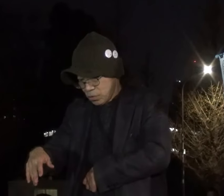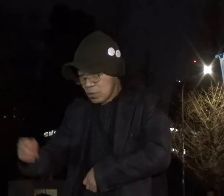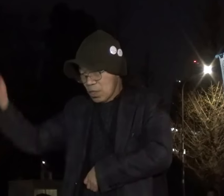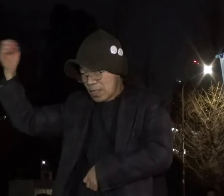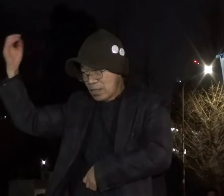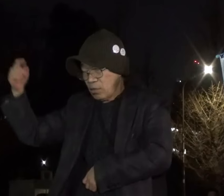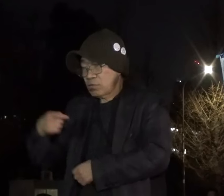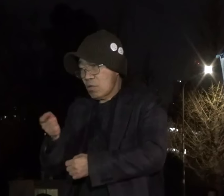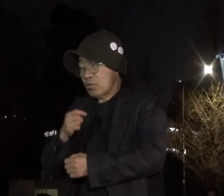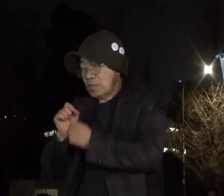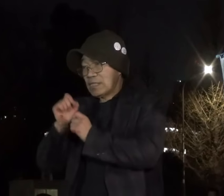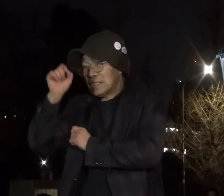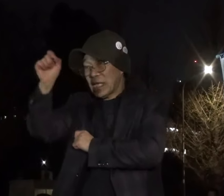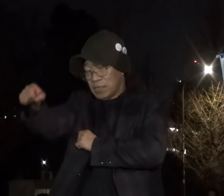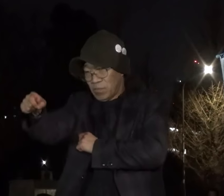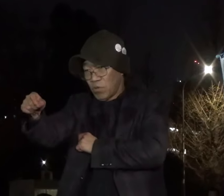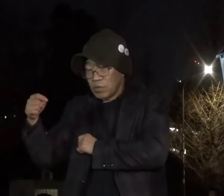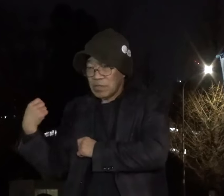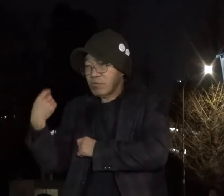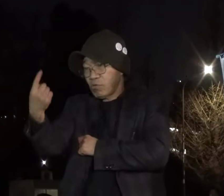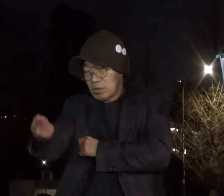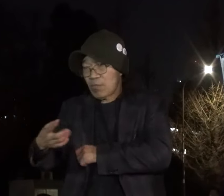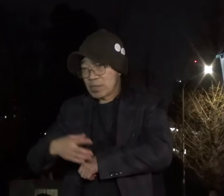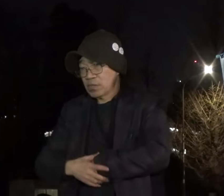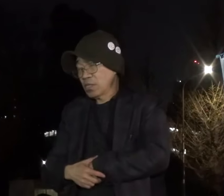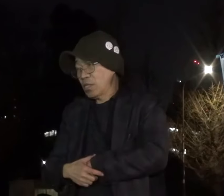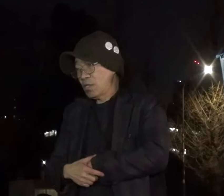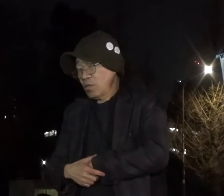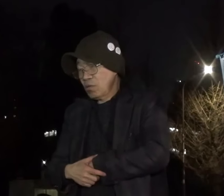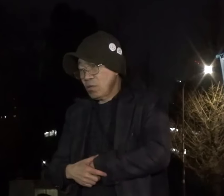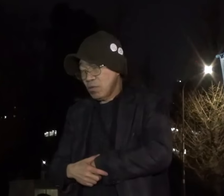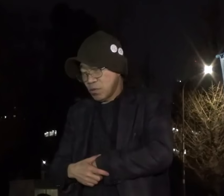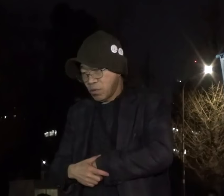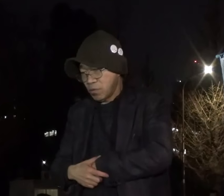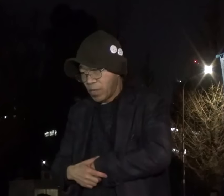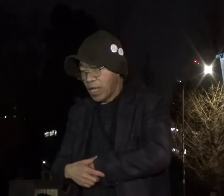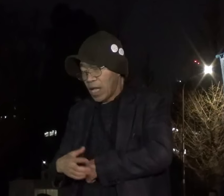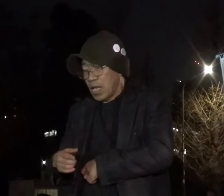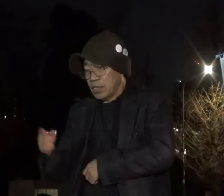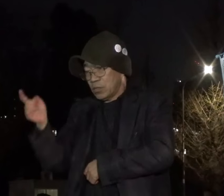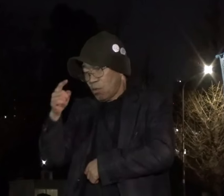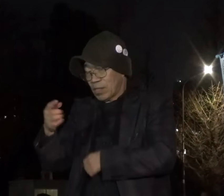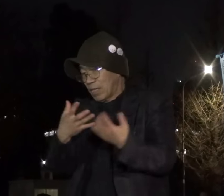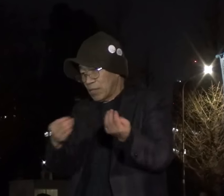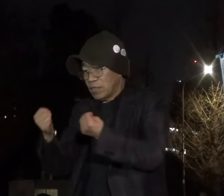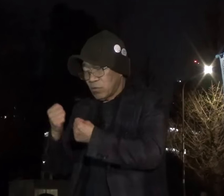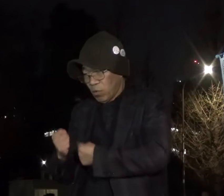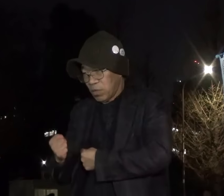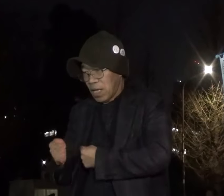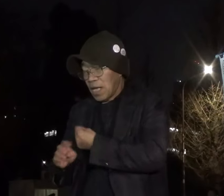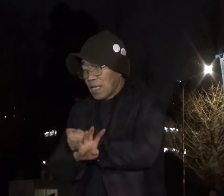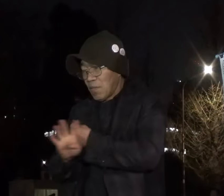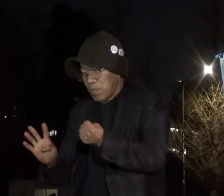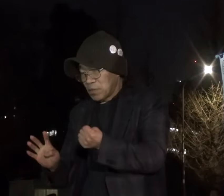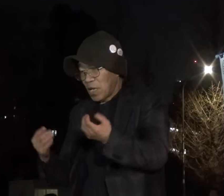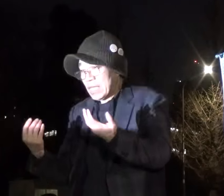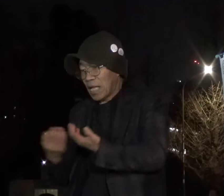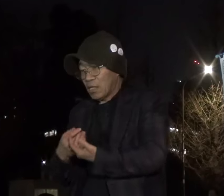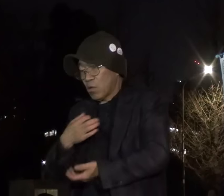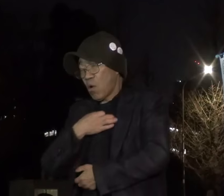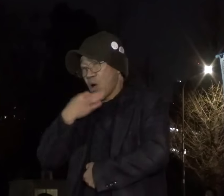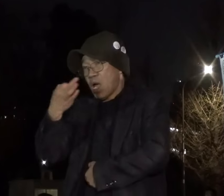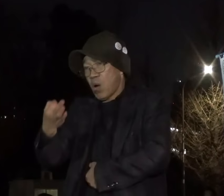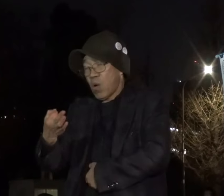ですね。あそこは人通りが多くてですね、やはり人の多いところで原発反対の声を、あ